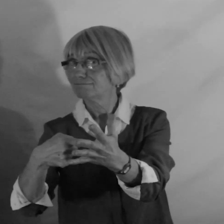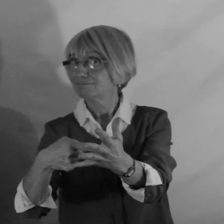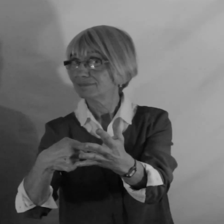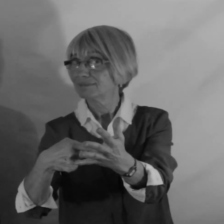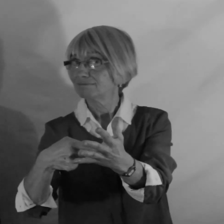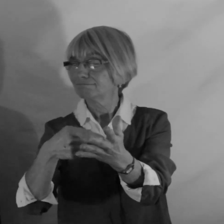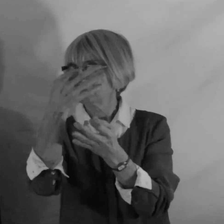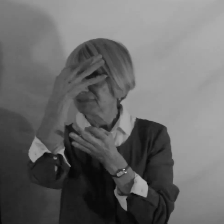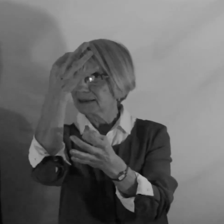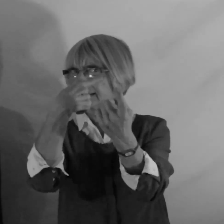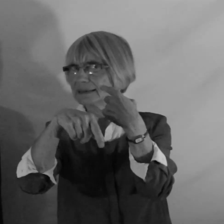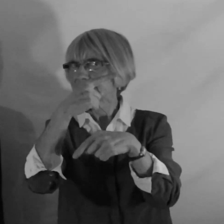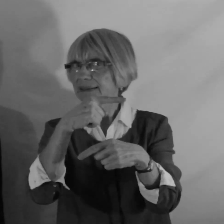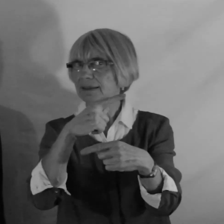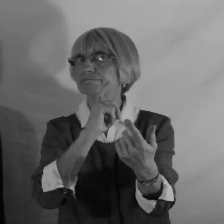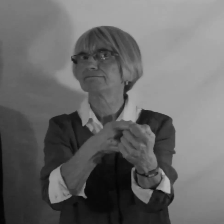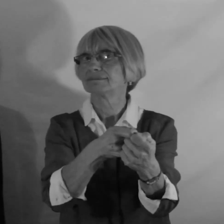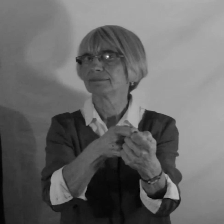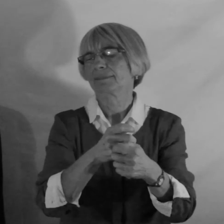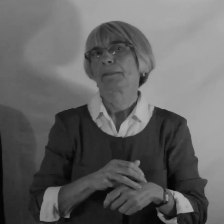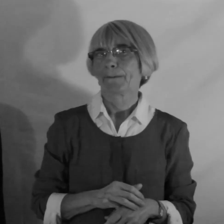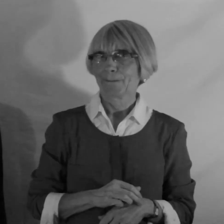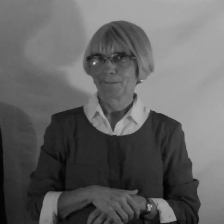les signes de façon précise.